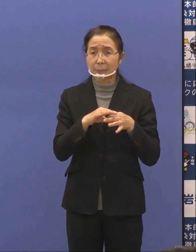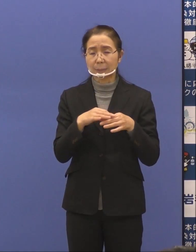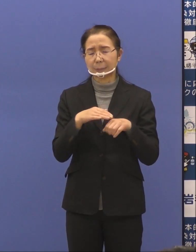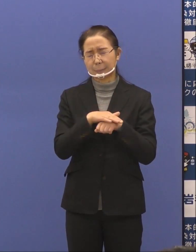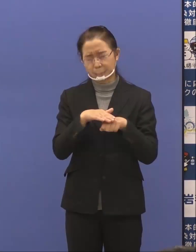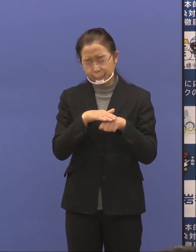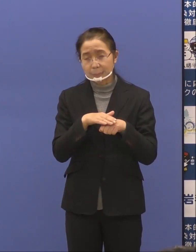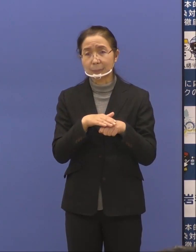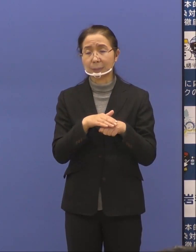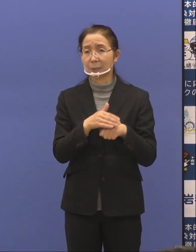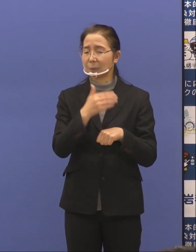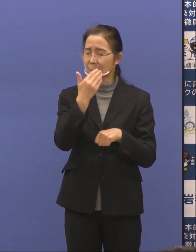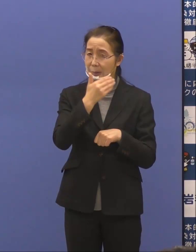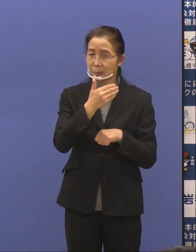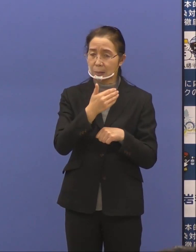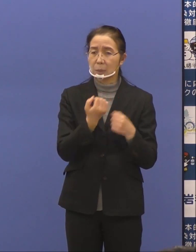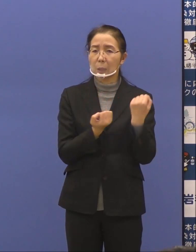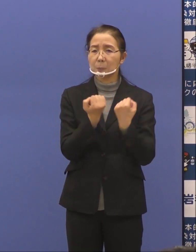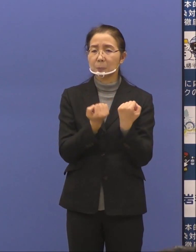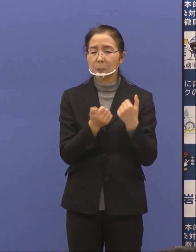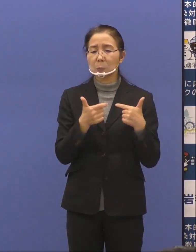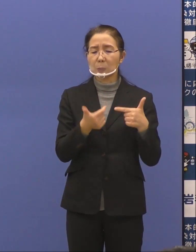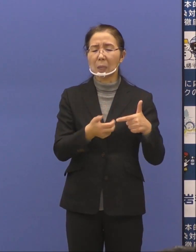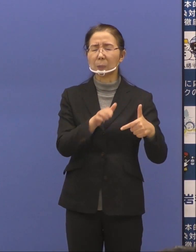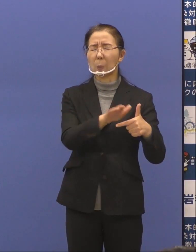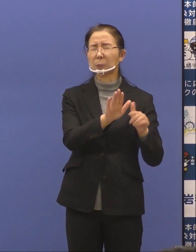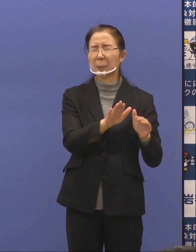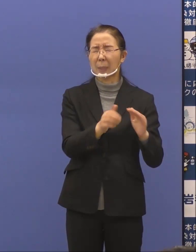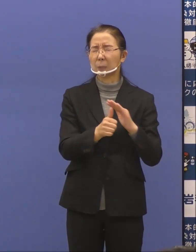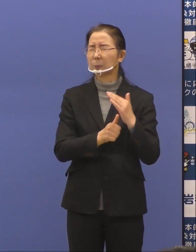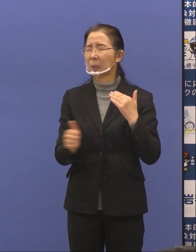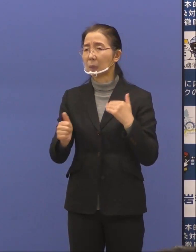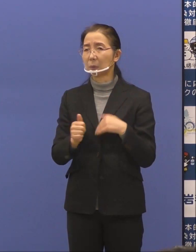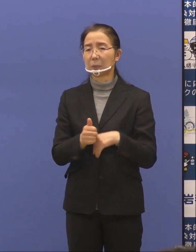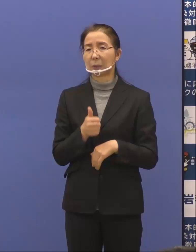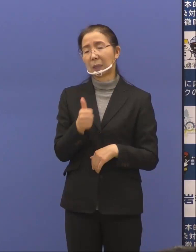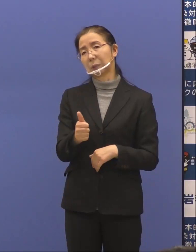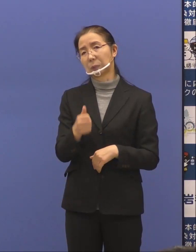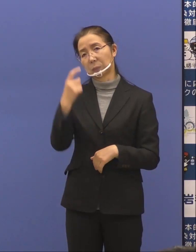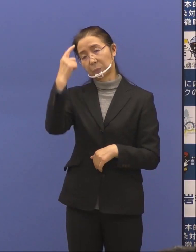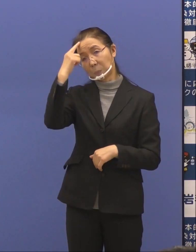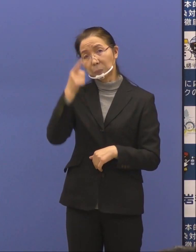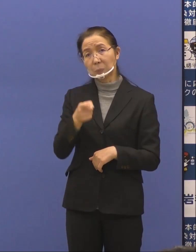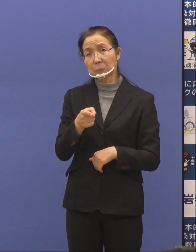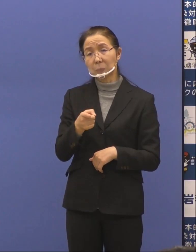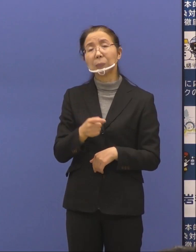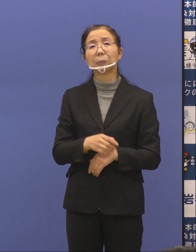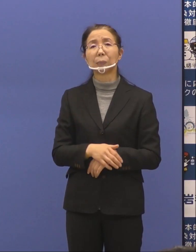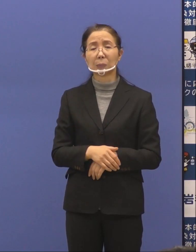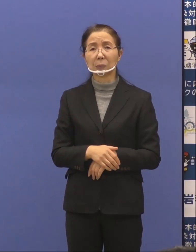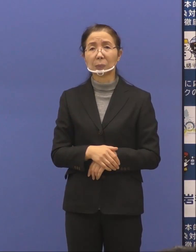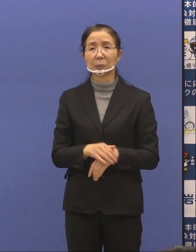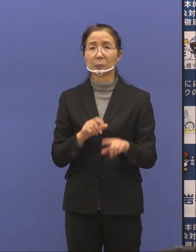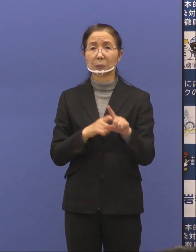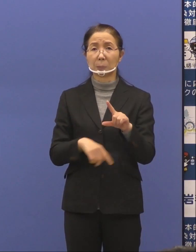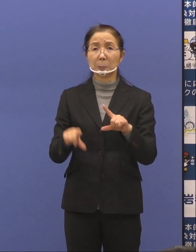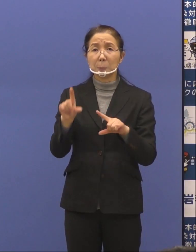で、置き去りというのはあってはならないことであります。まして、